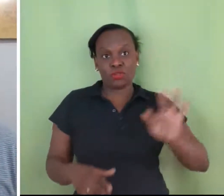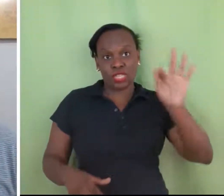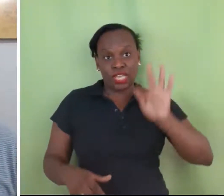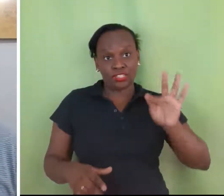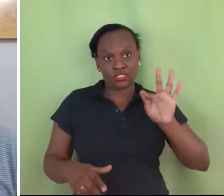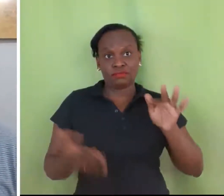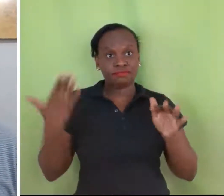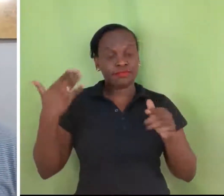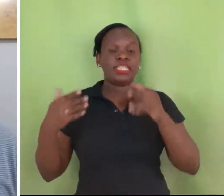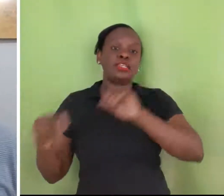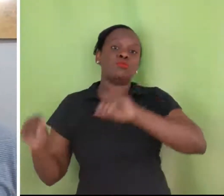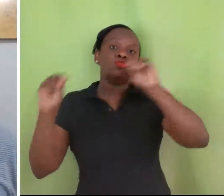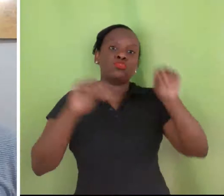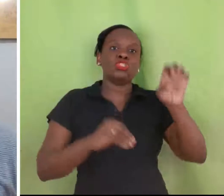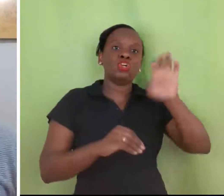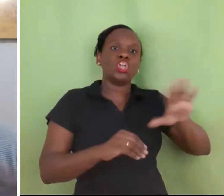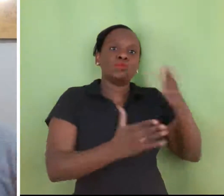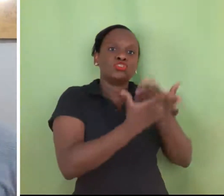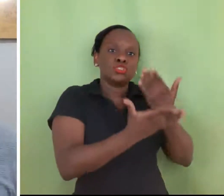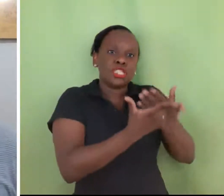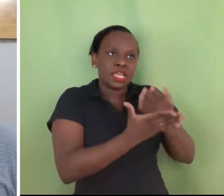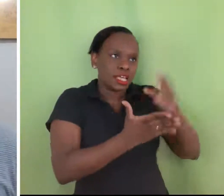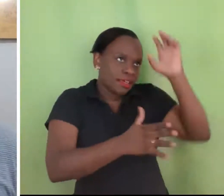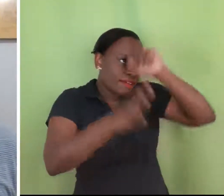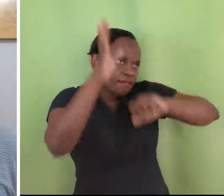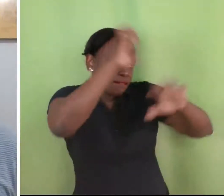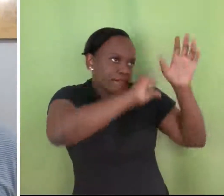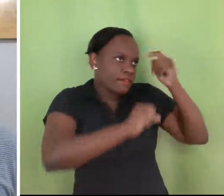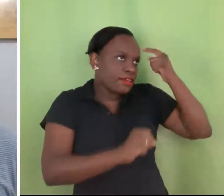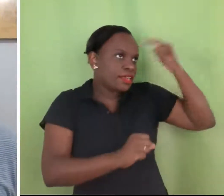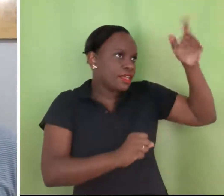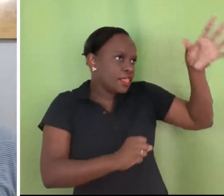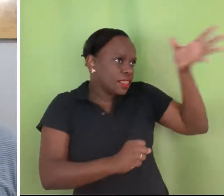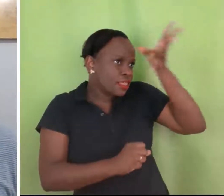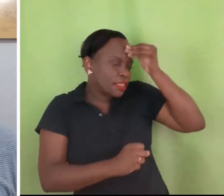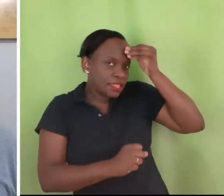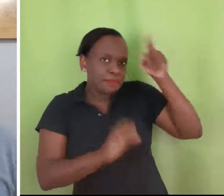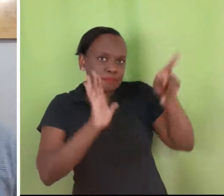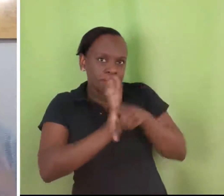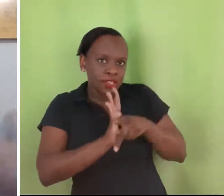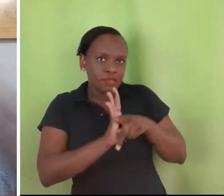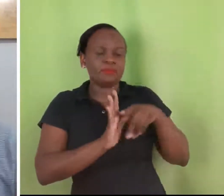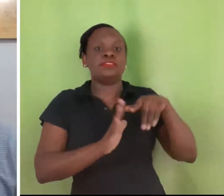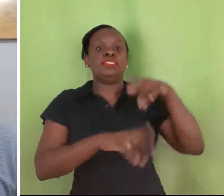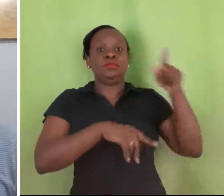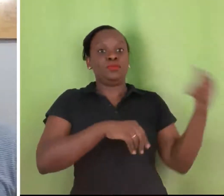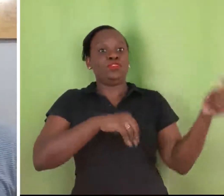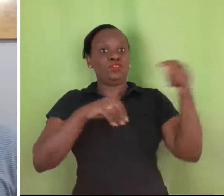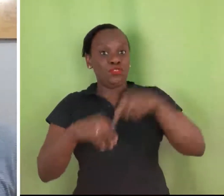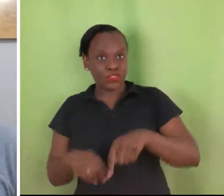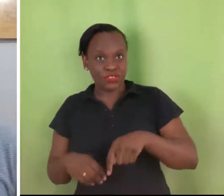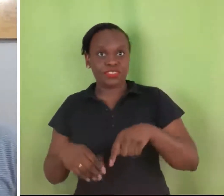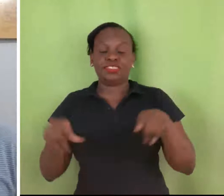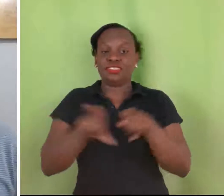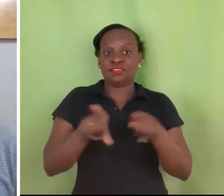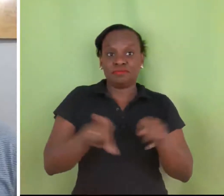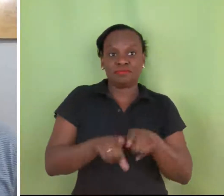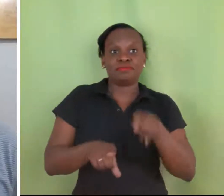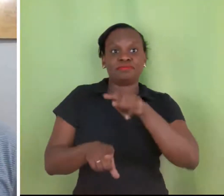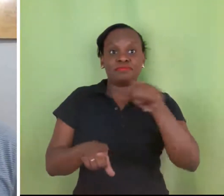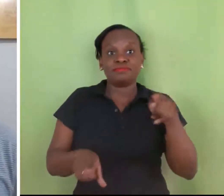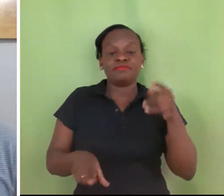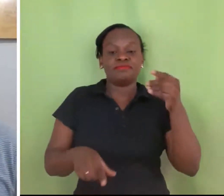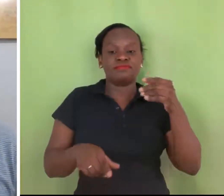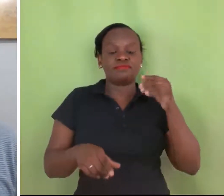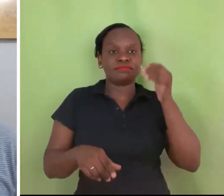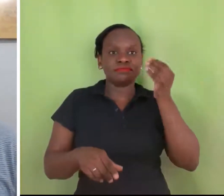faculdade, né? Então eles iam para a Europa para estudar, e lá eles acabaram conhecendo as ideias do iluminismo, né? E também, né, acabaram, né,